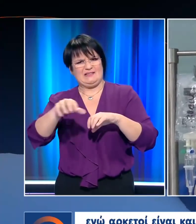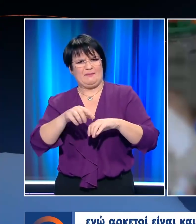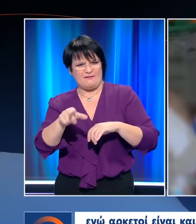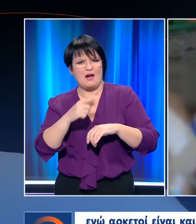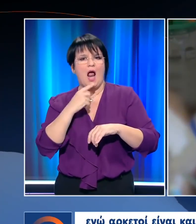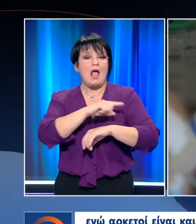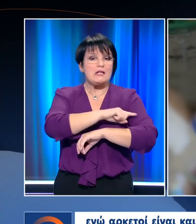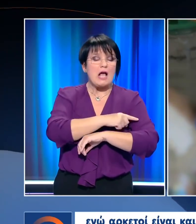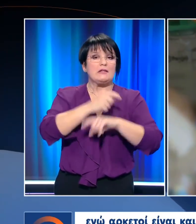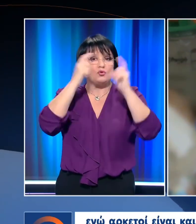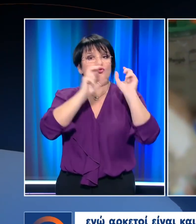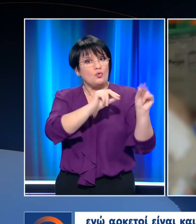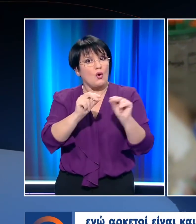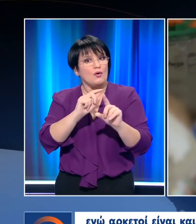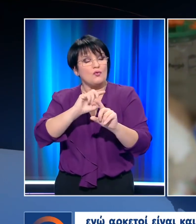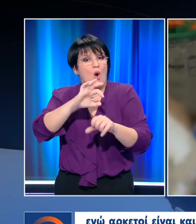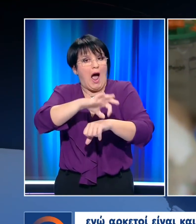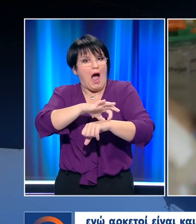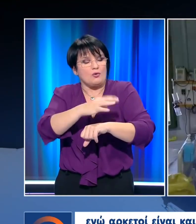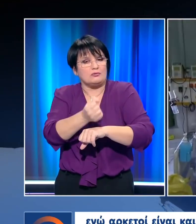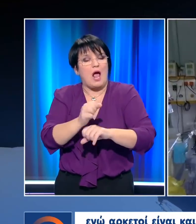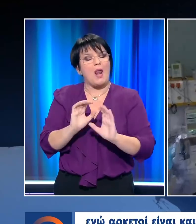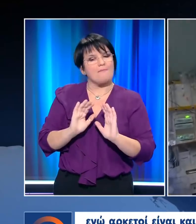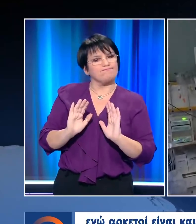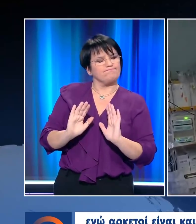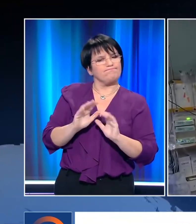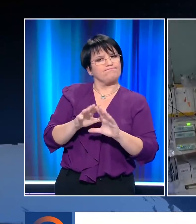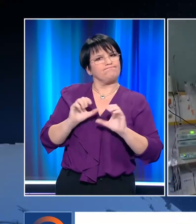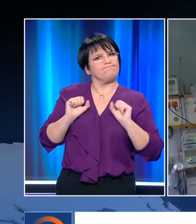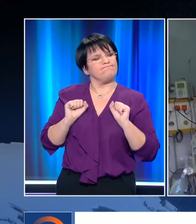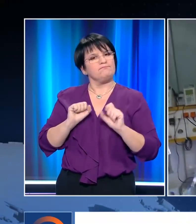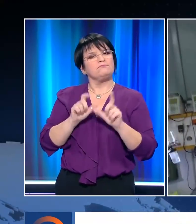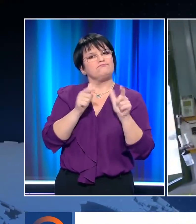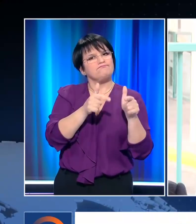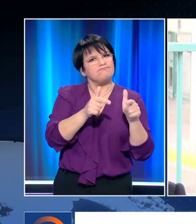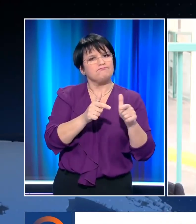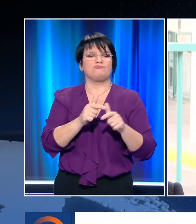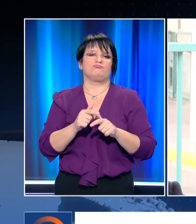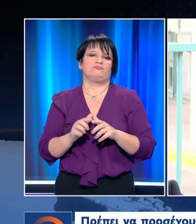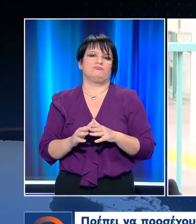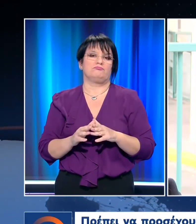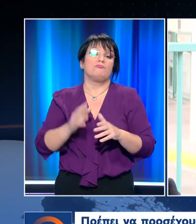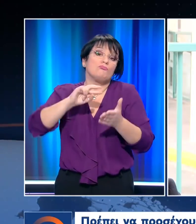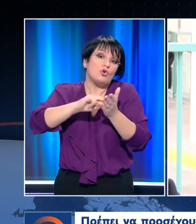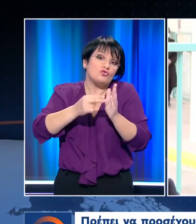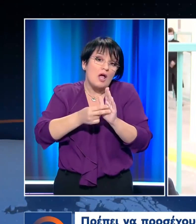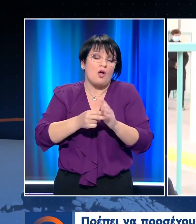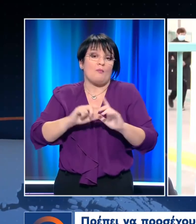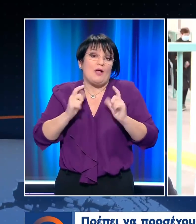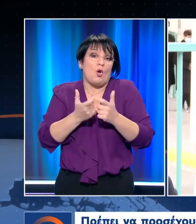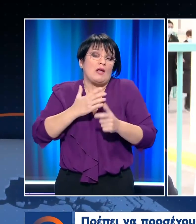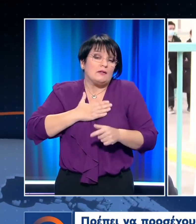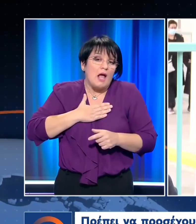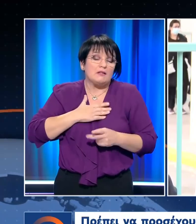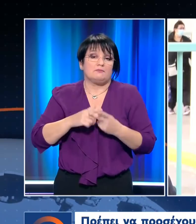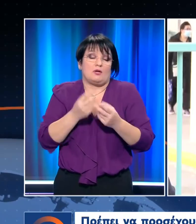νοσηλευτές που έχουν νοσήσει, καθώς παρότι στα νοσοκομεία τηρούν όλα τα μέτρα, είναι εκτεθειμένοι στον κίνδυνο της κοινότητας. Πρέπει να προσέχουμε και εμείς και οι οικογένειές μας